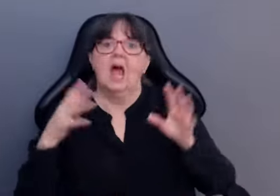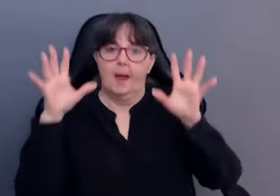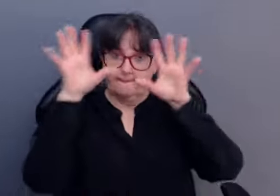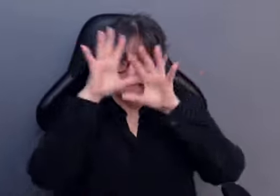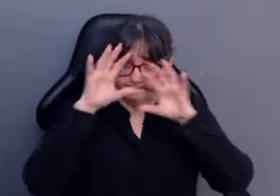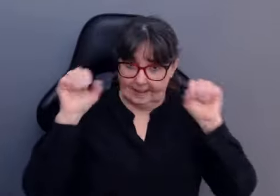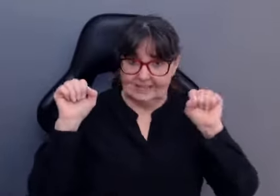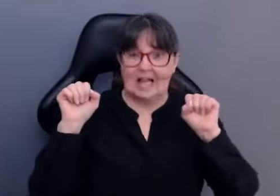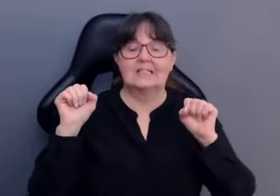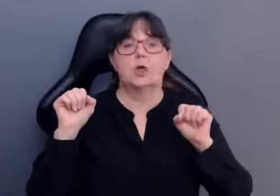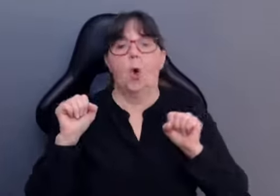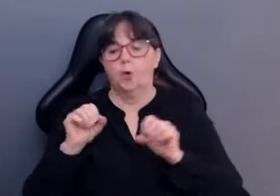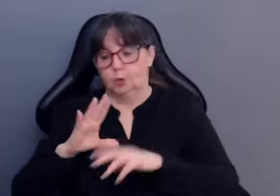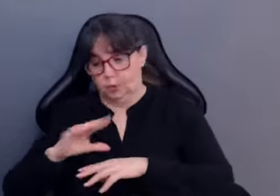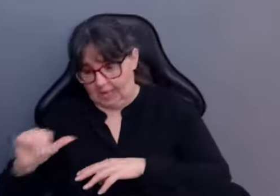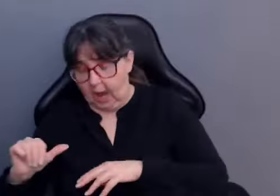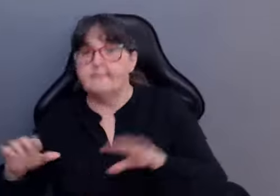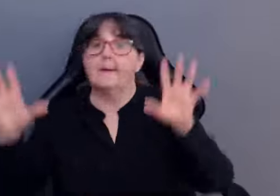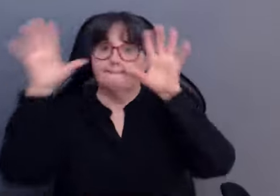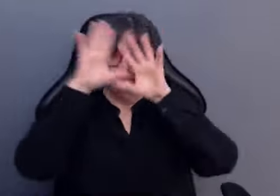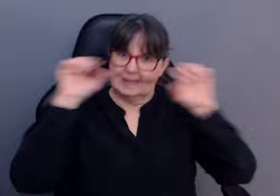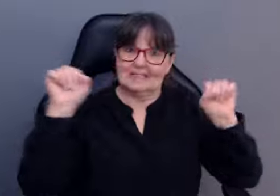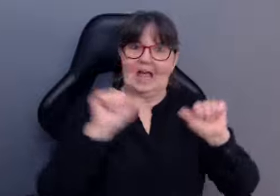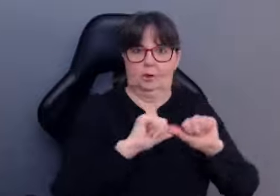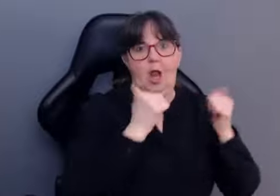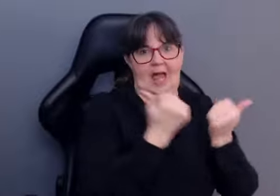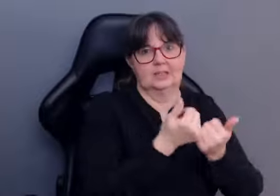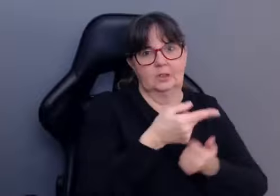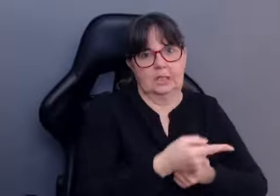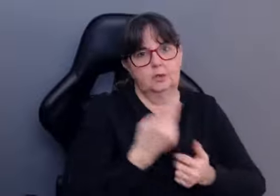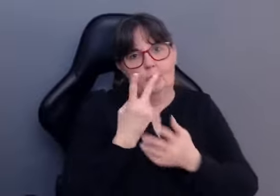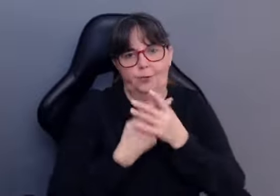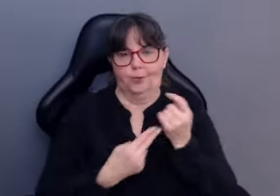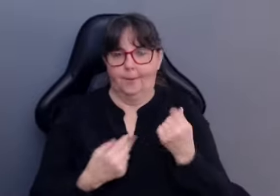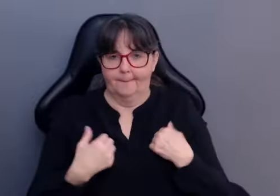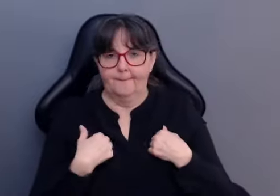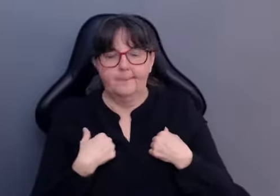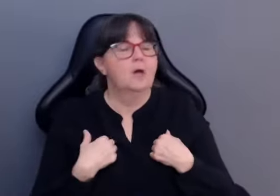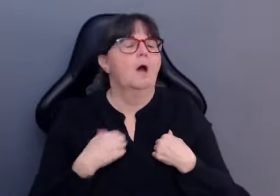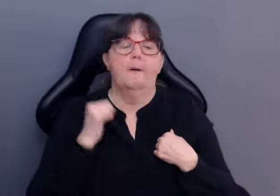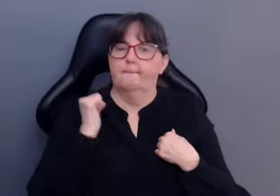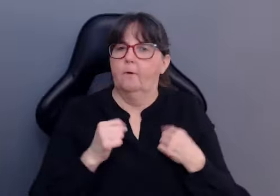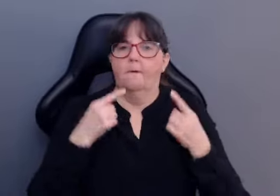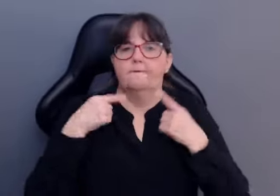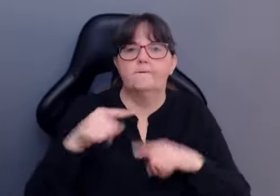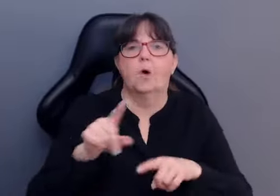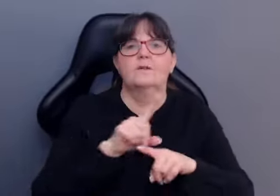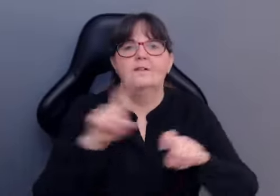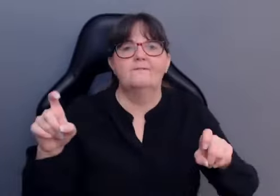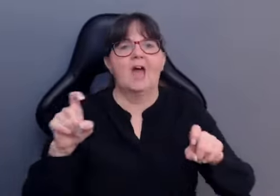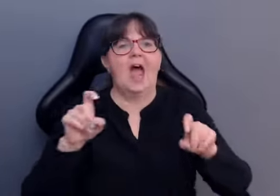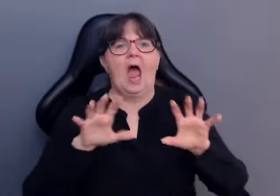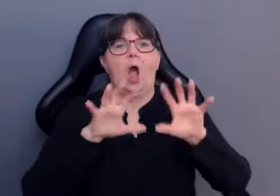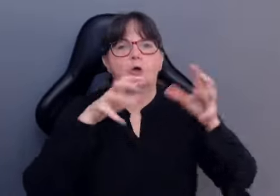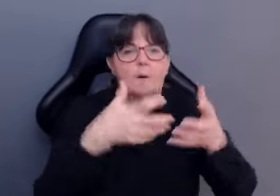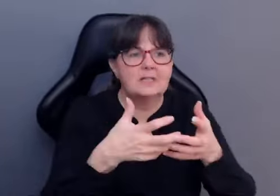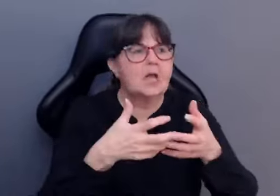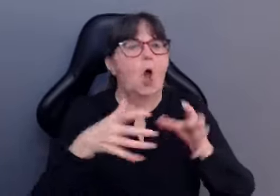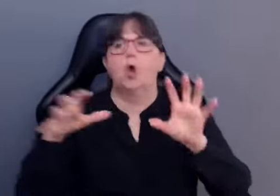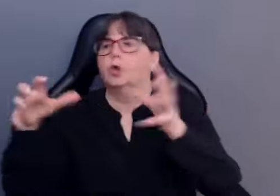de l'association. Il peut être d'office membre de toutes les commissions ou comités créés